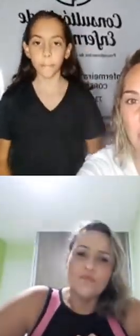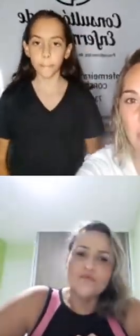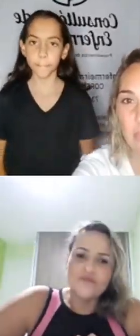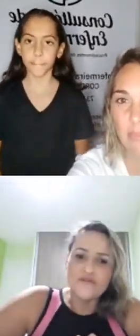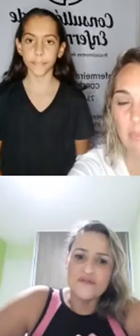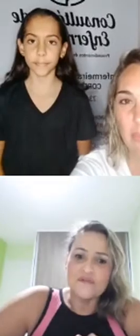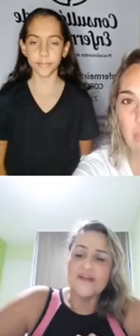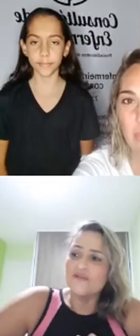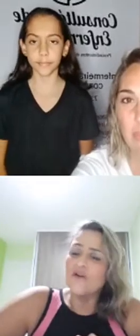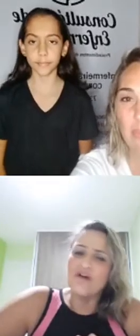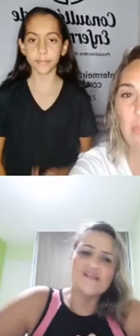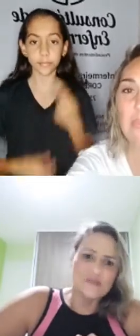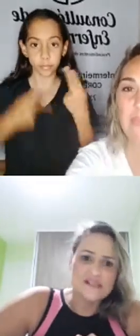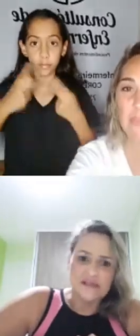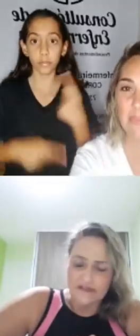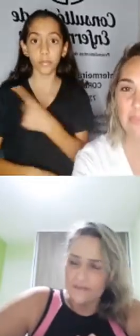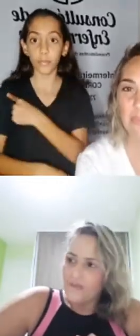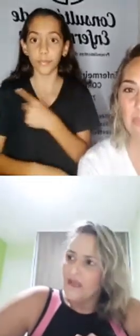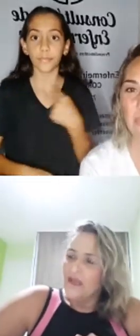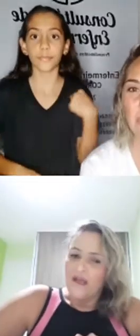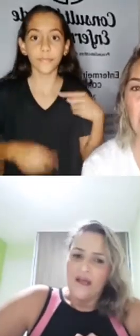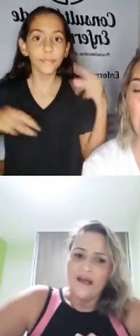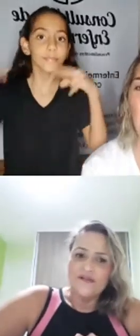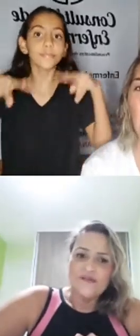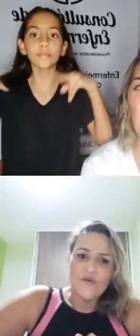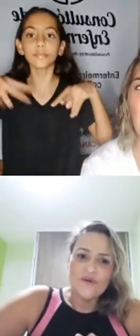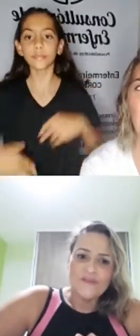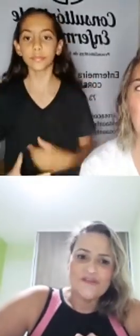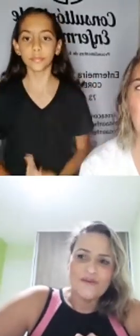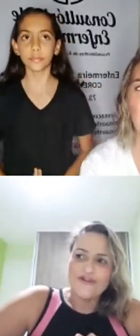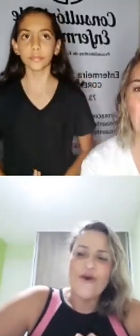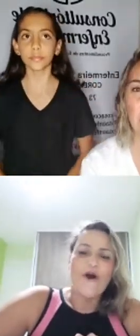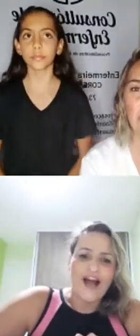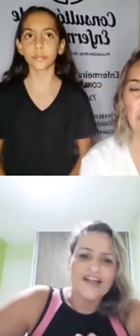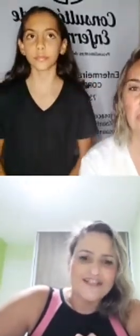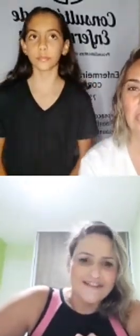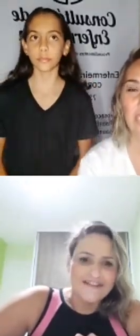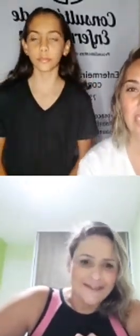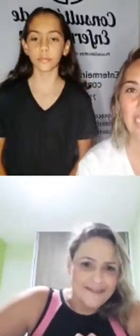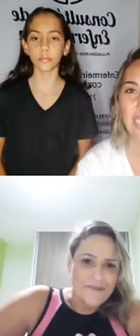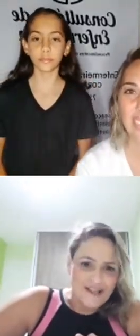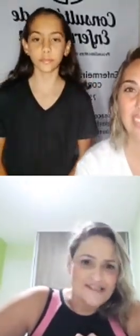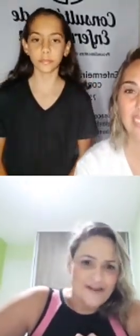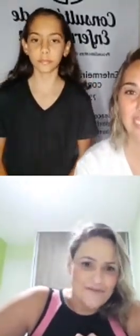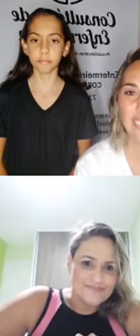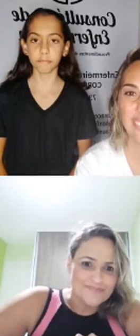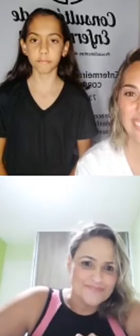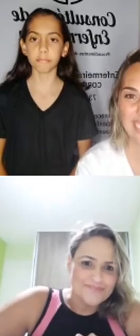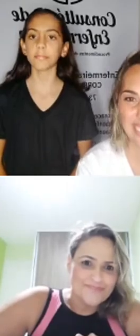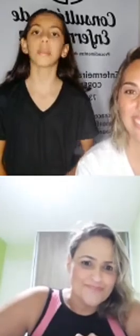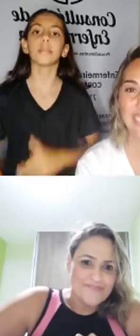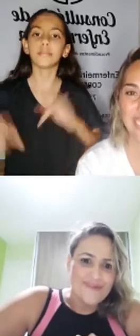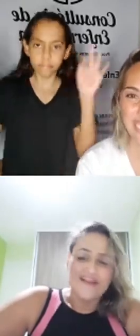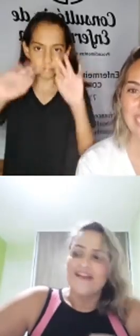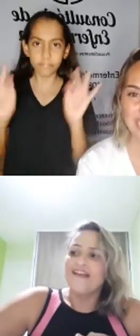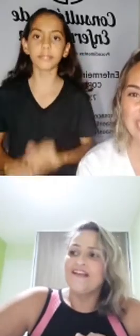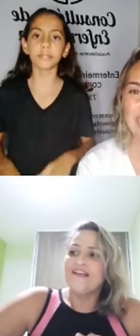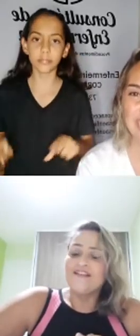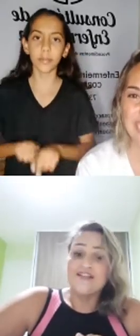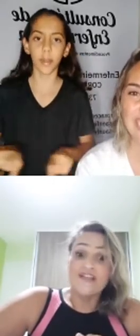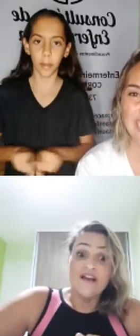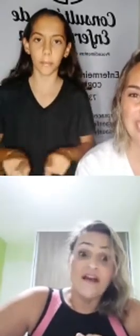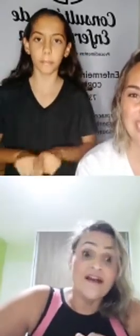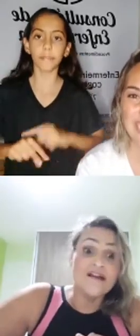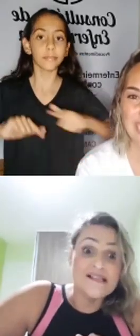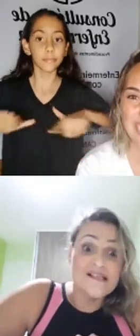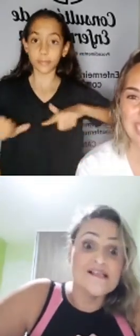é muito difícil, mas uma coisa eu sei. Eu sou uma pessoa de coragem e determinação e